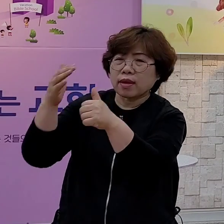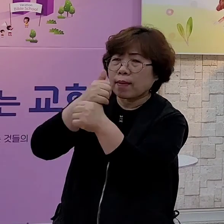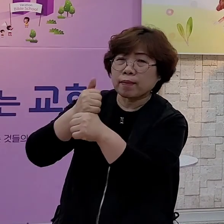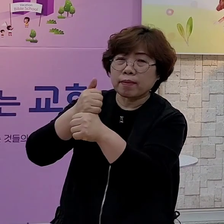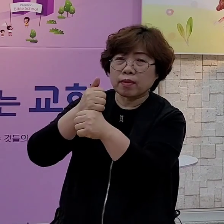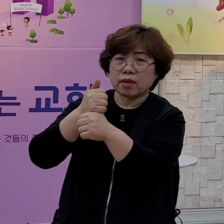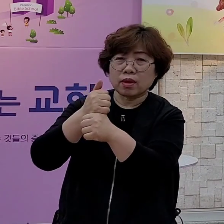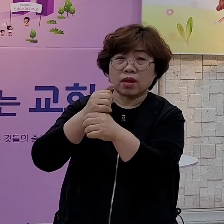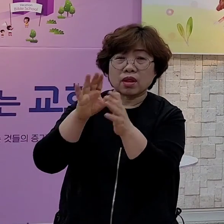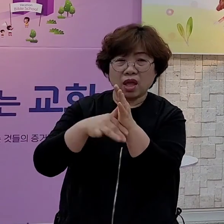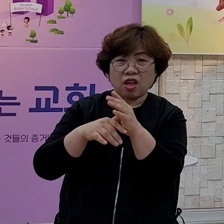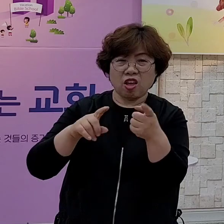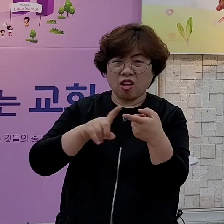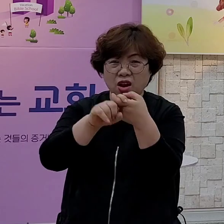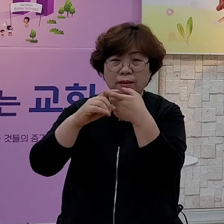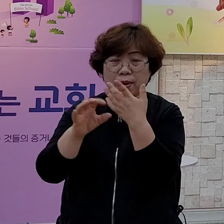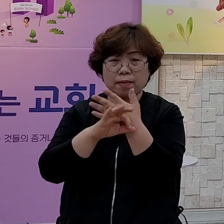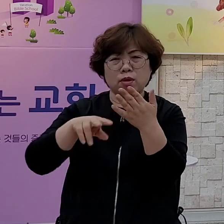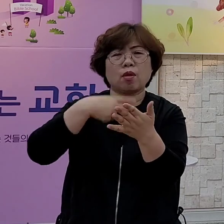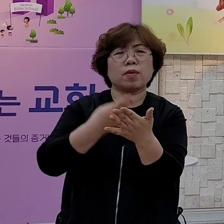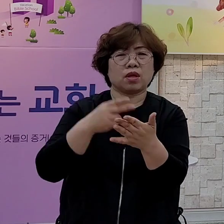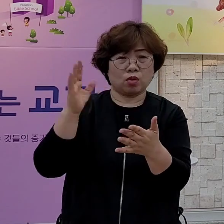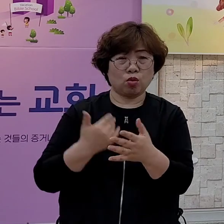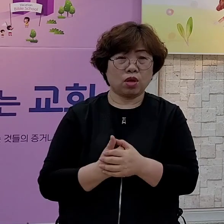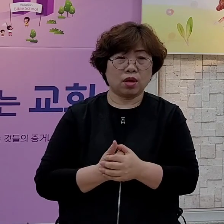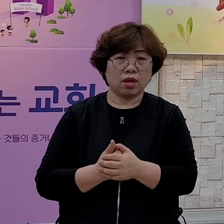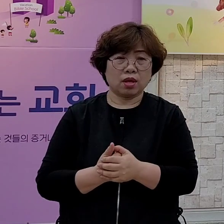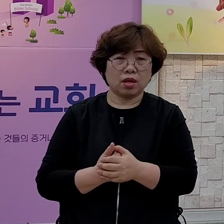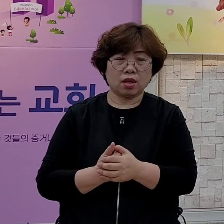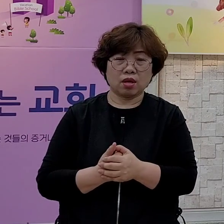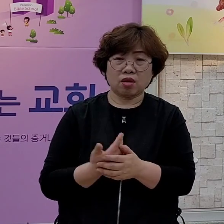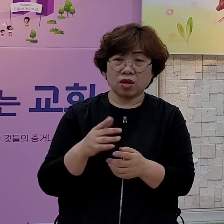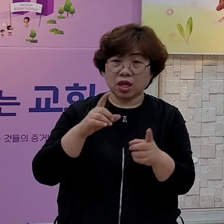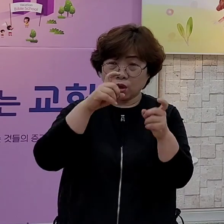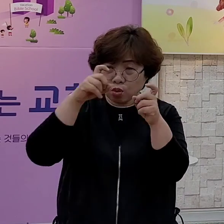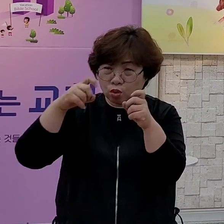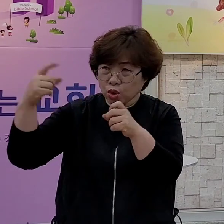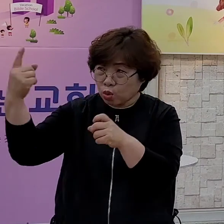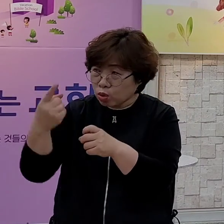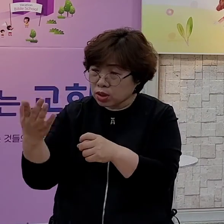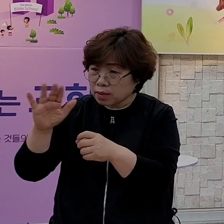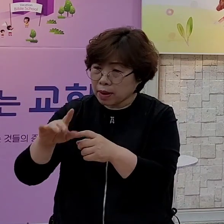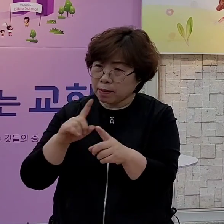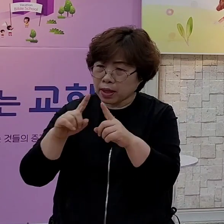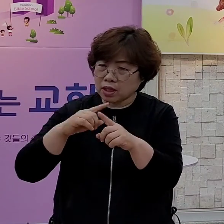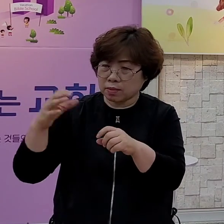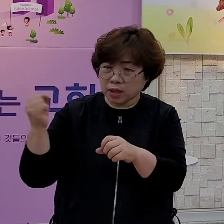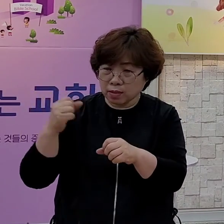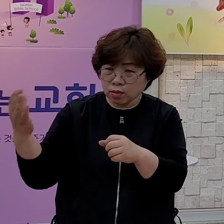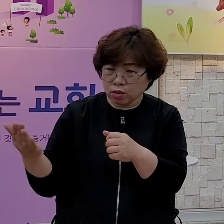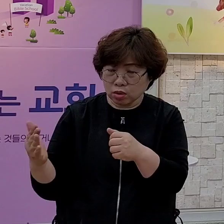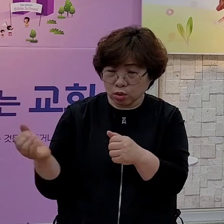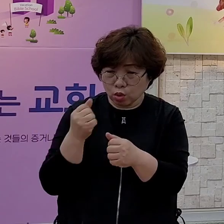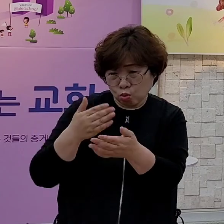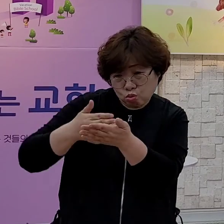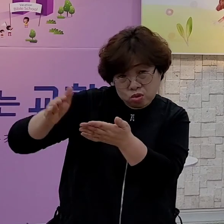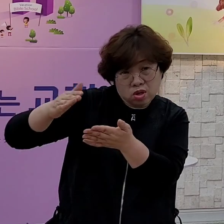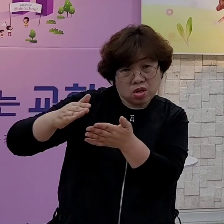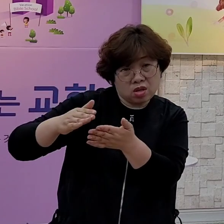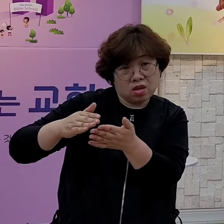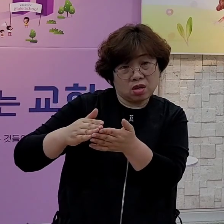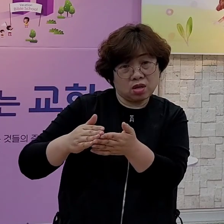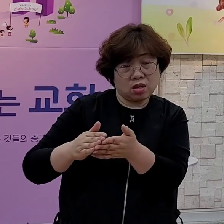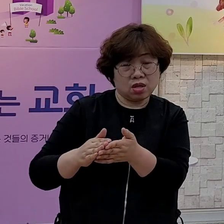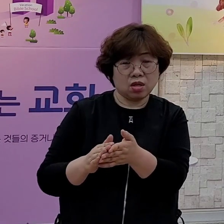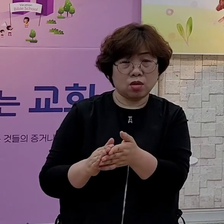할지라도 말씀 붙잡고 우리에게 주신 그 말씀의 힘으로 이 한 주간도 승리하며 또